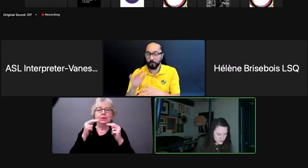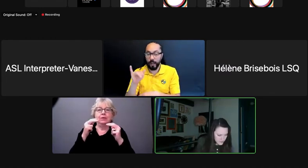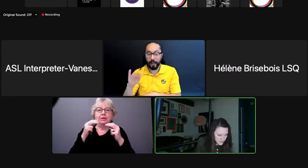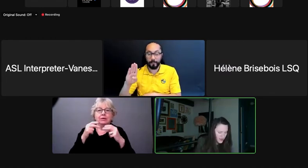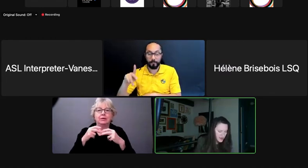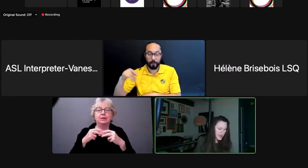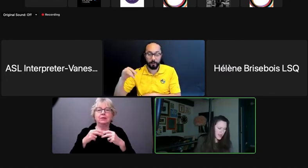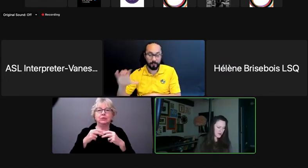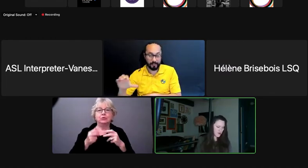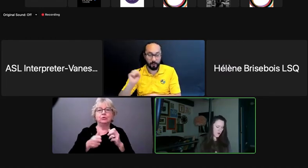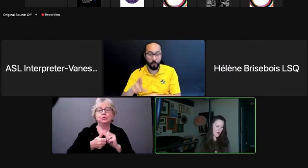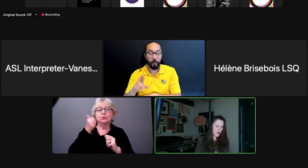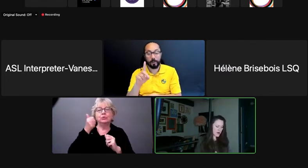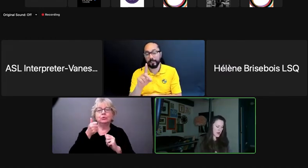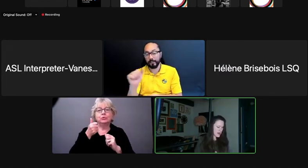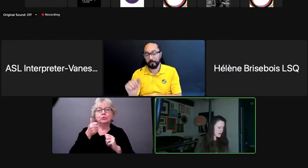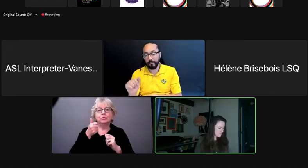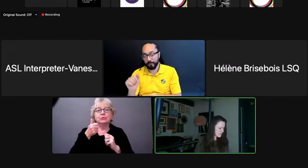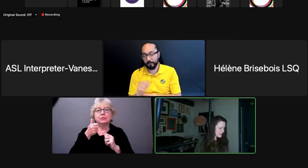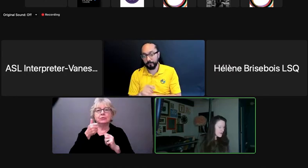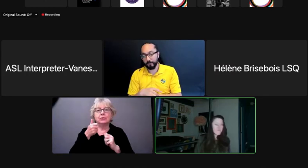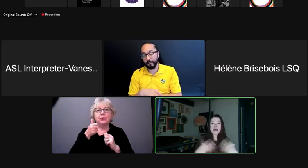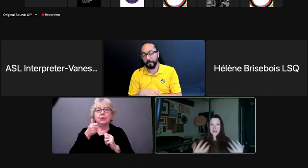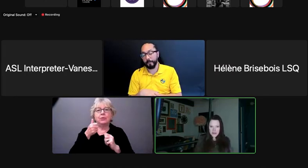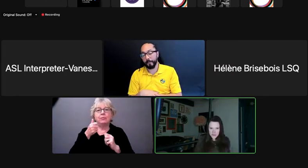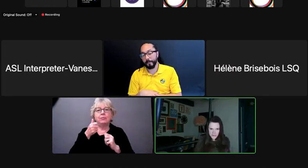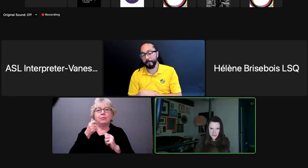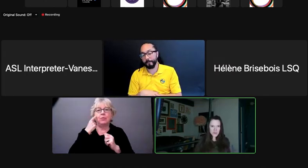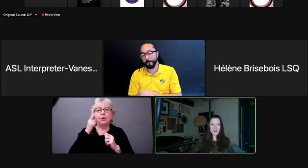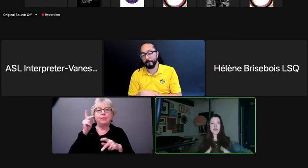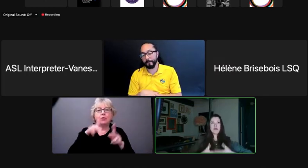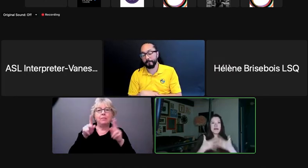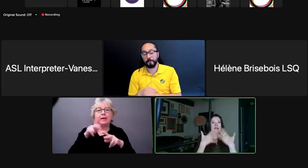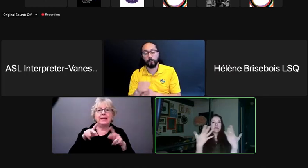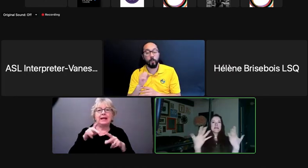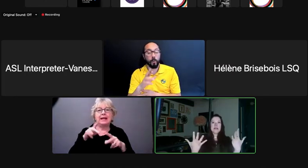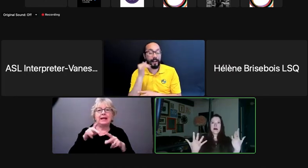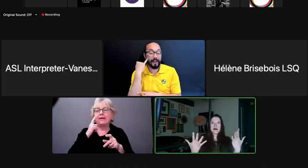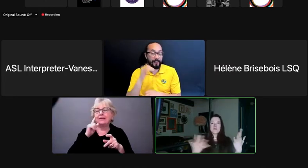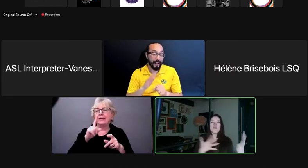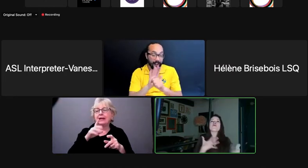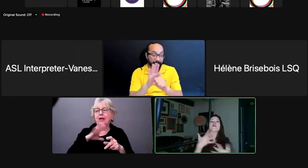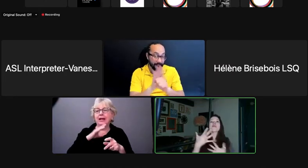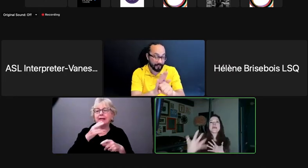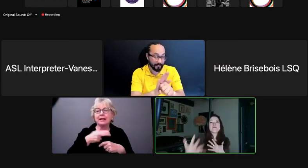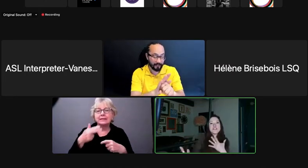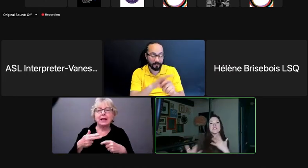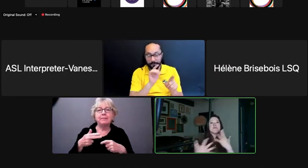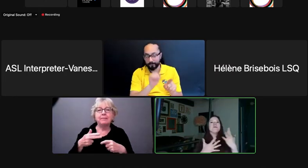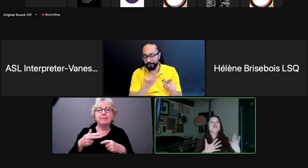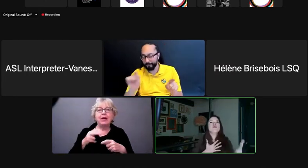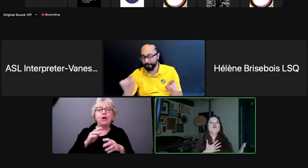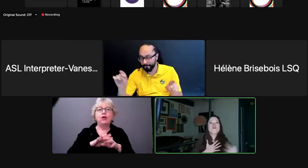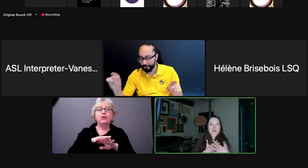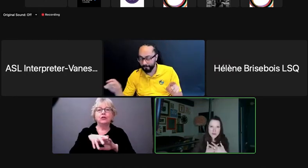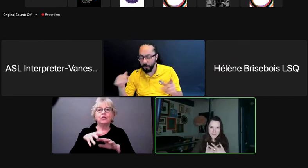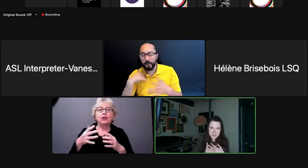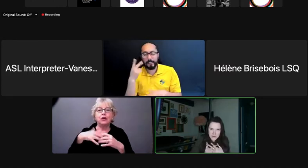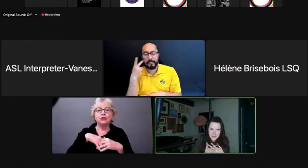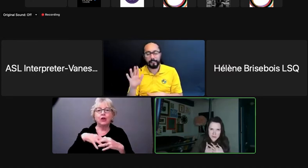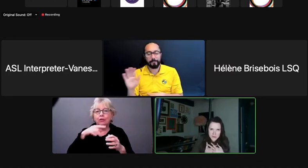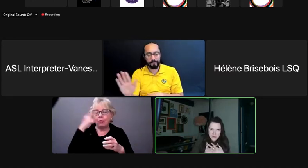pour ce qui est de publics avec incapacité des publics autochtones noirs et personnes